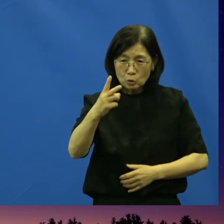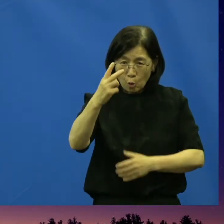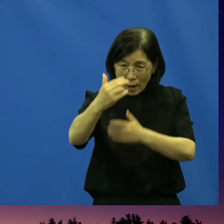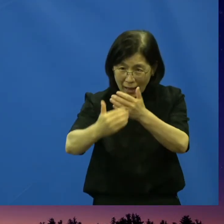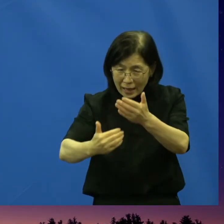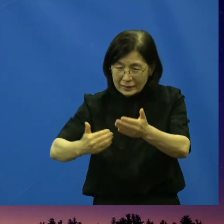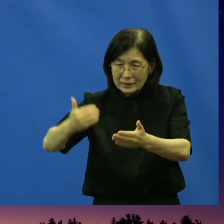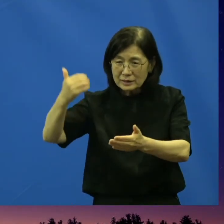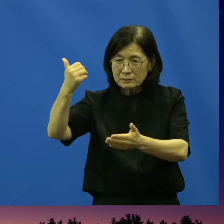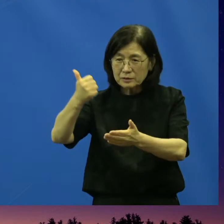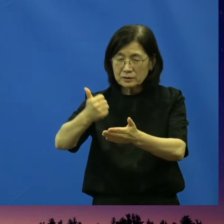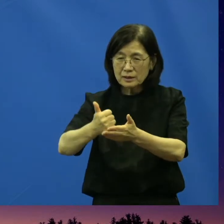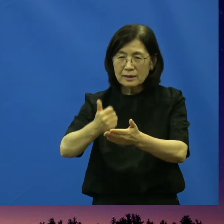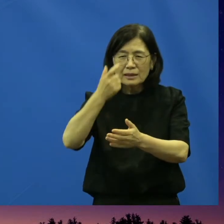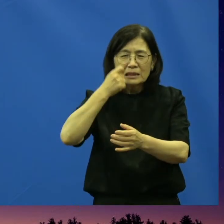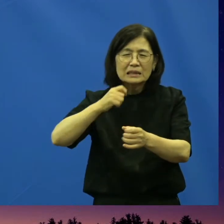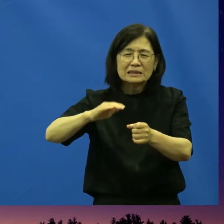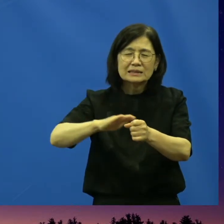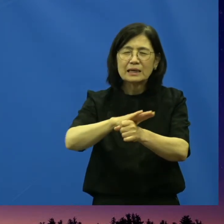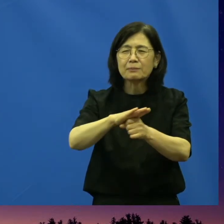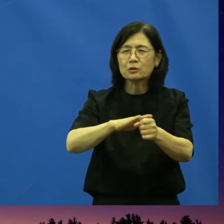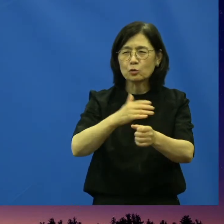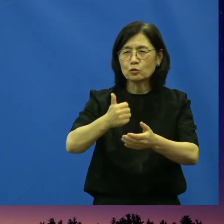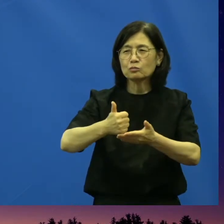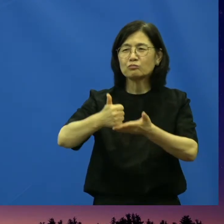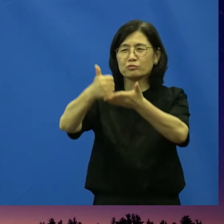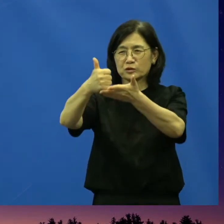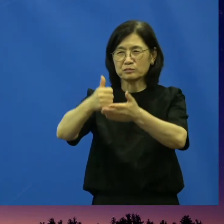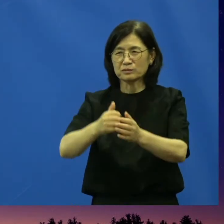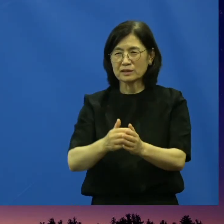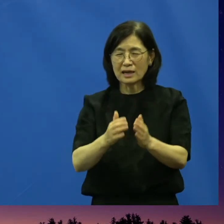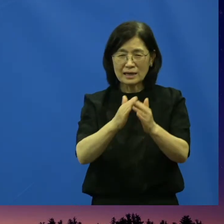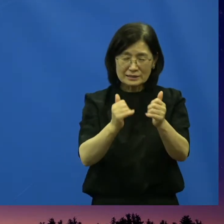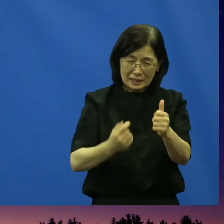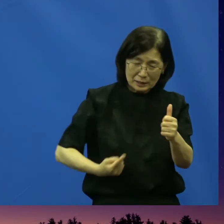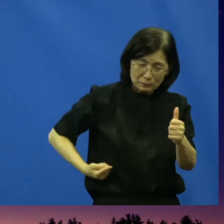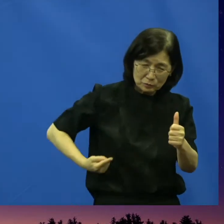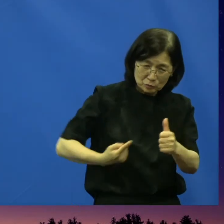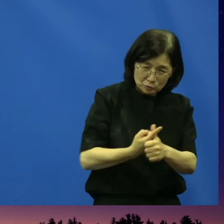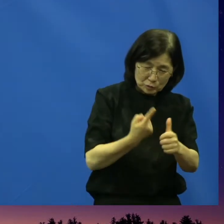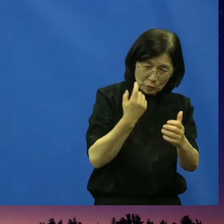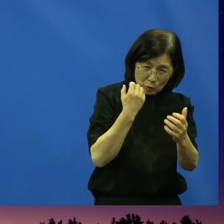사람을 죽인 죄를 범해도 살 길을 열어두셨다는 거예요.